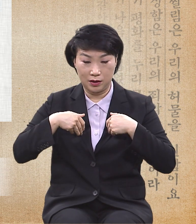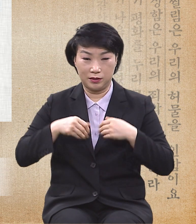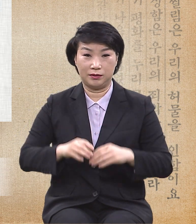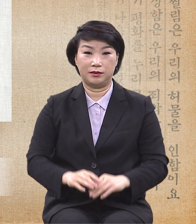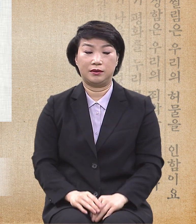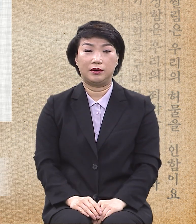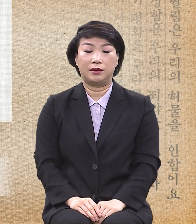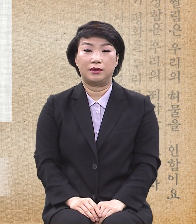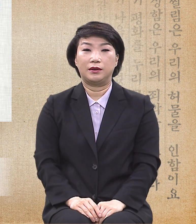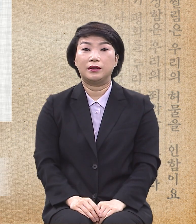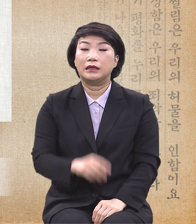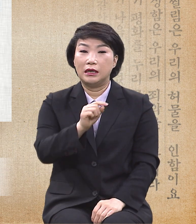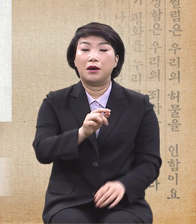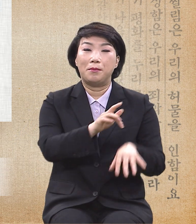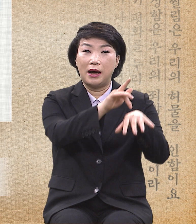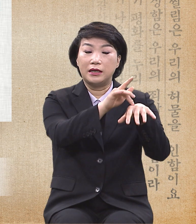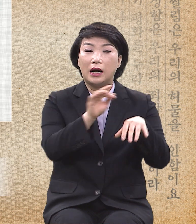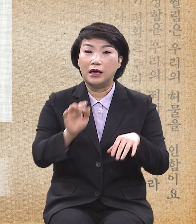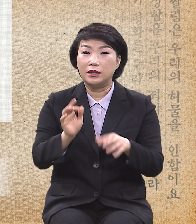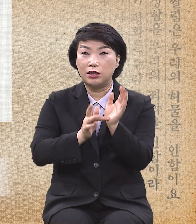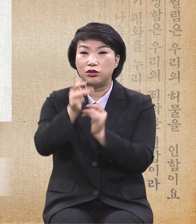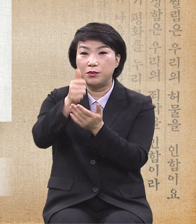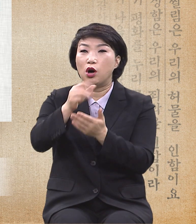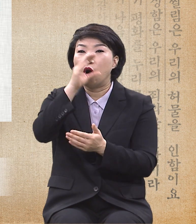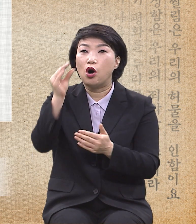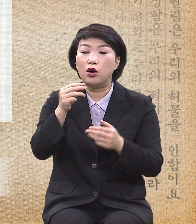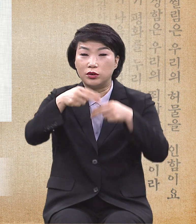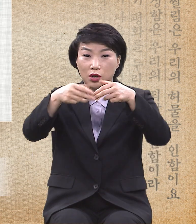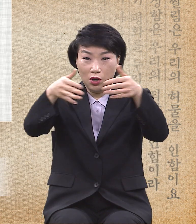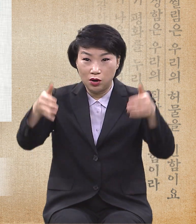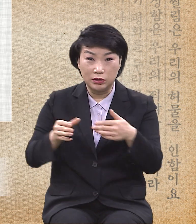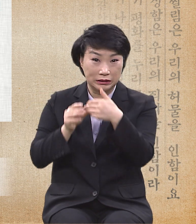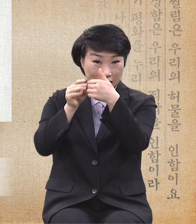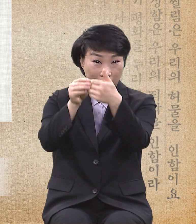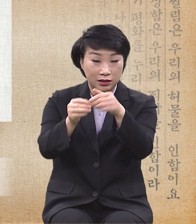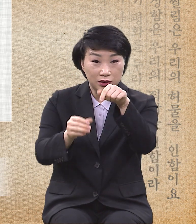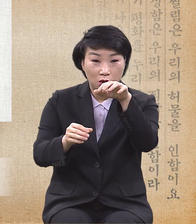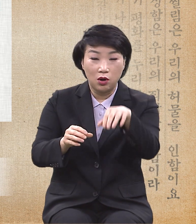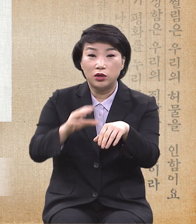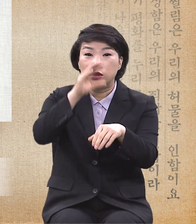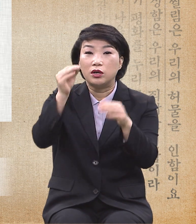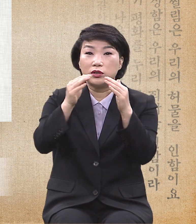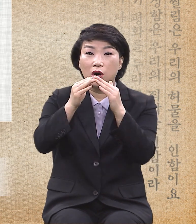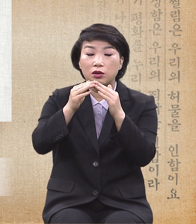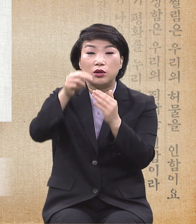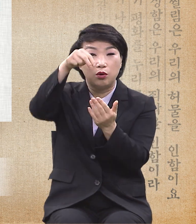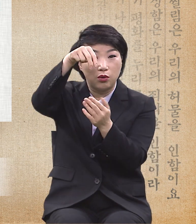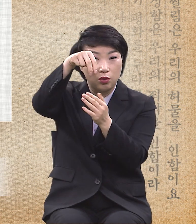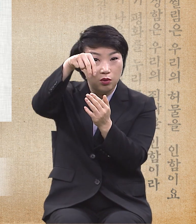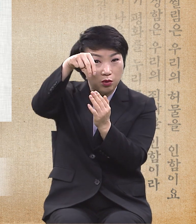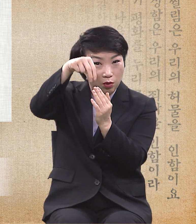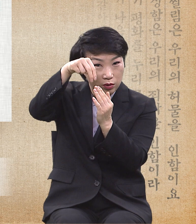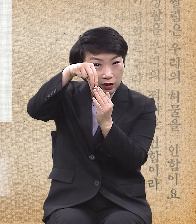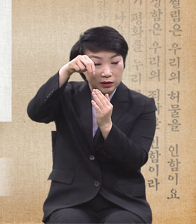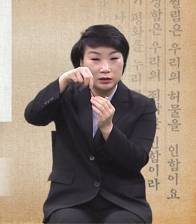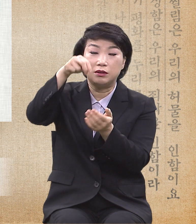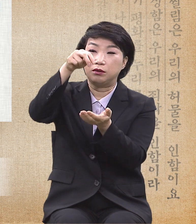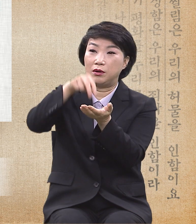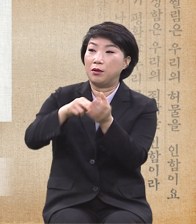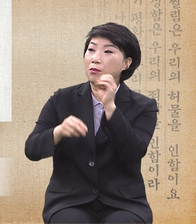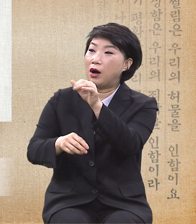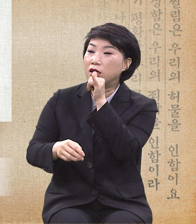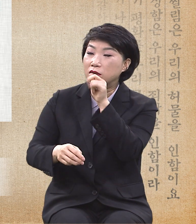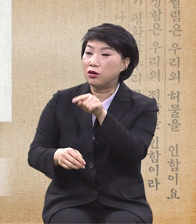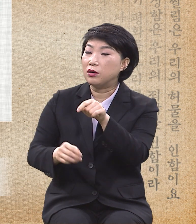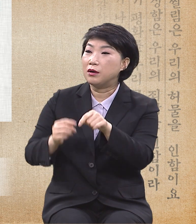하였느니라 하시니, 이에 마귀가 예수를 거룩한 성으로 데려다가 성전 꼭대기에 세우고 가로되 내가 만일